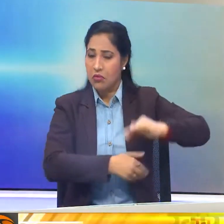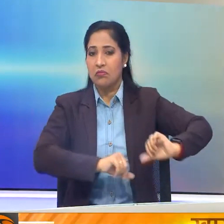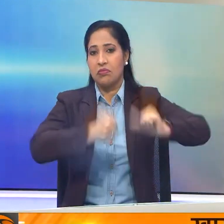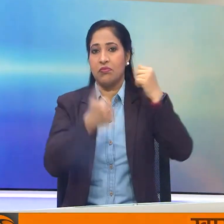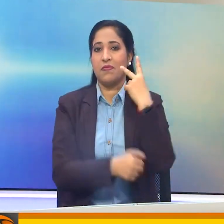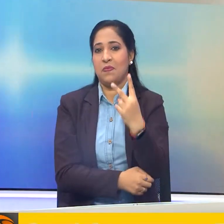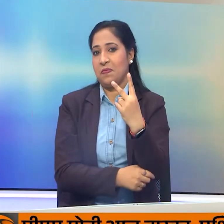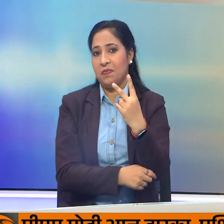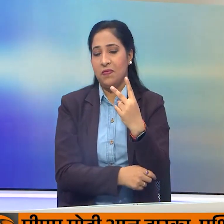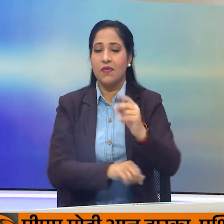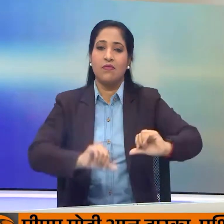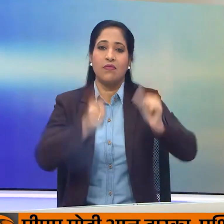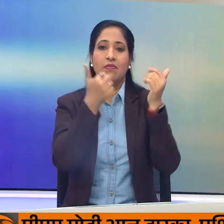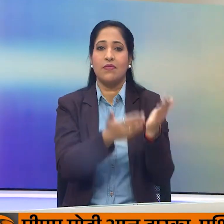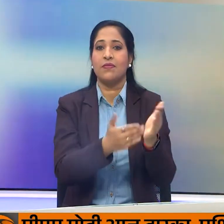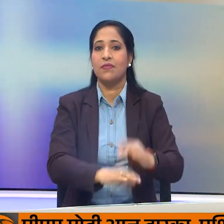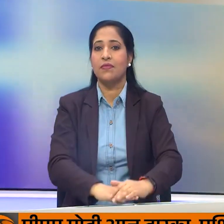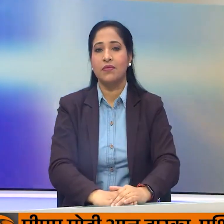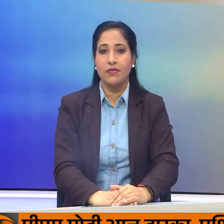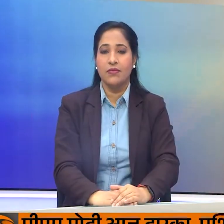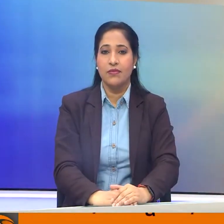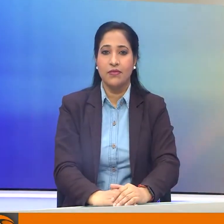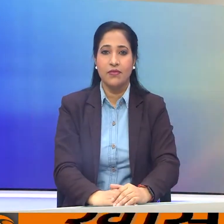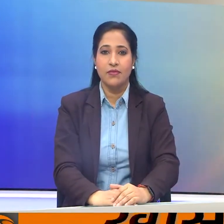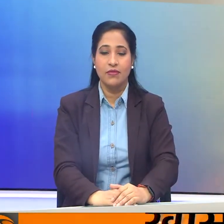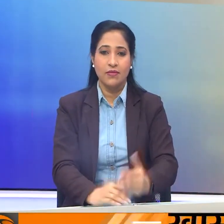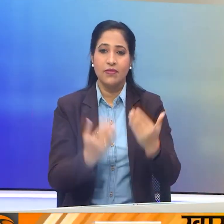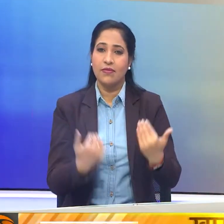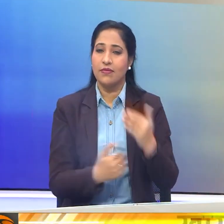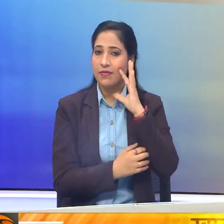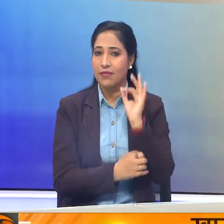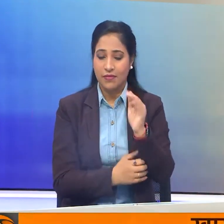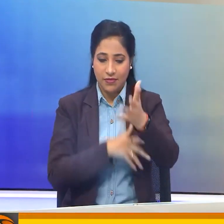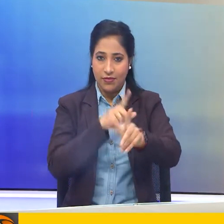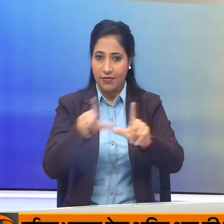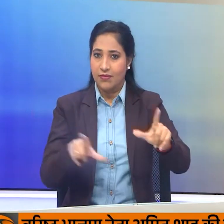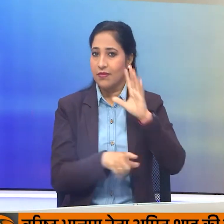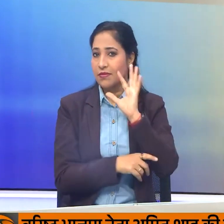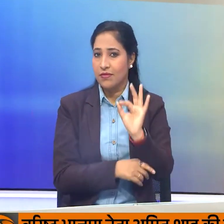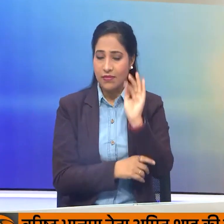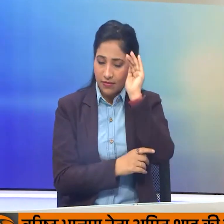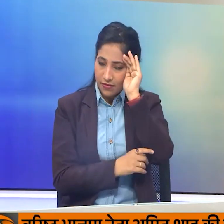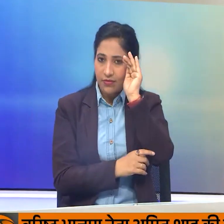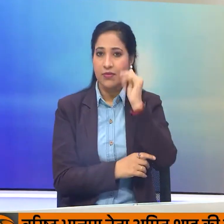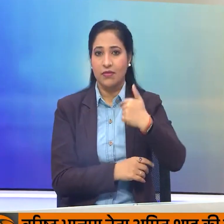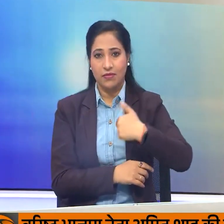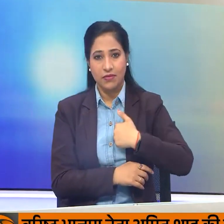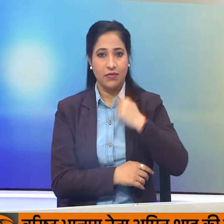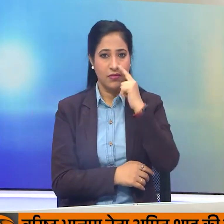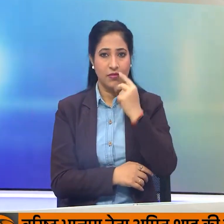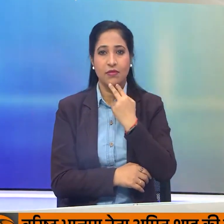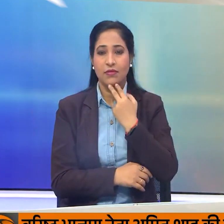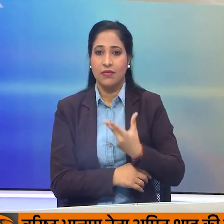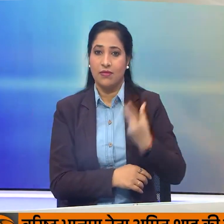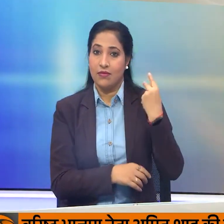नाम करने में भी सफल रही है। और इसी के साथ फिलहाल सांकेतिक भाषा के इस खास बुलेटिन में मुझे, मेरी सहयोगी